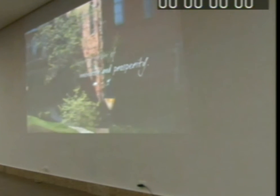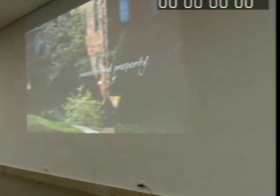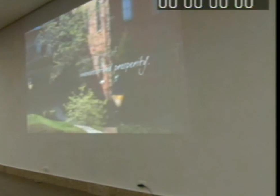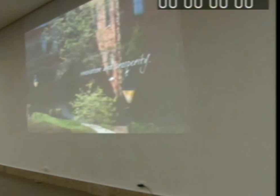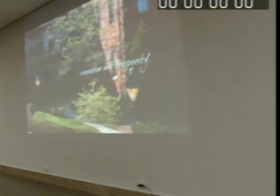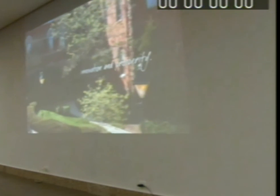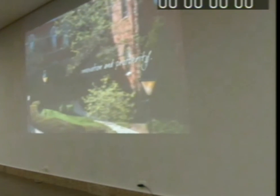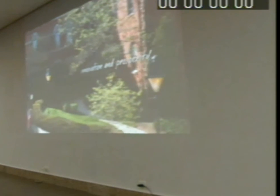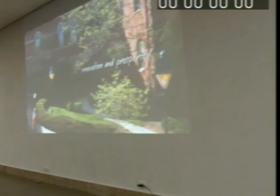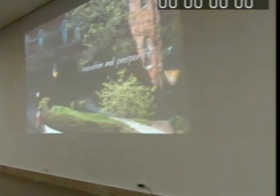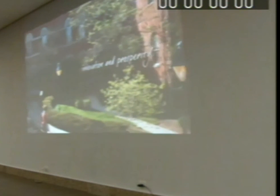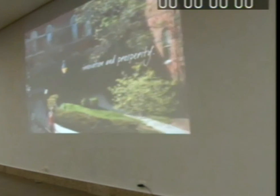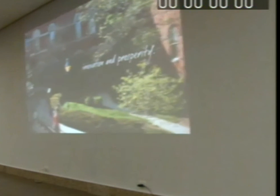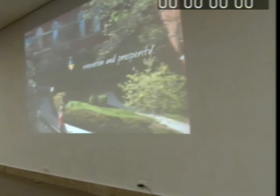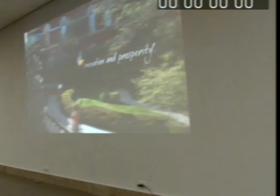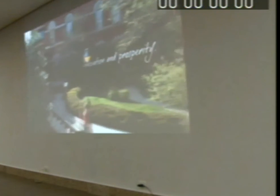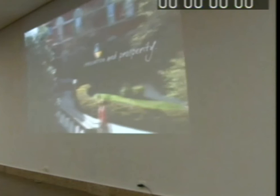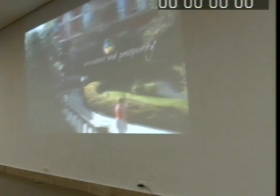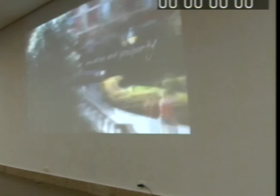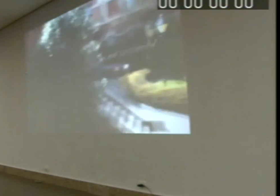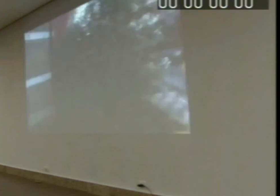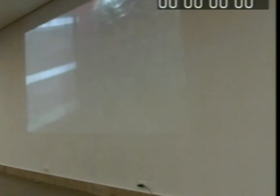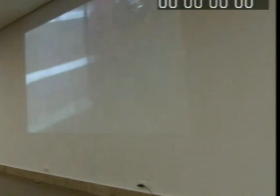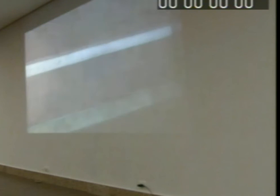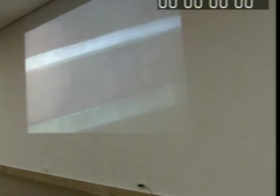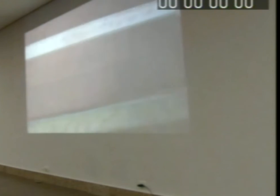par da Live detp